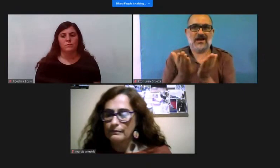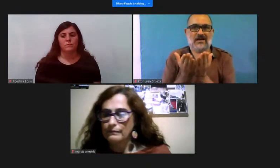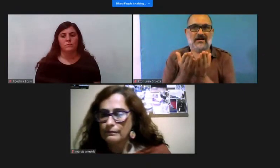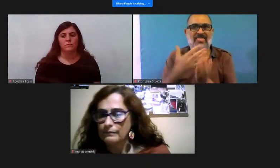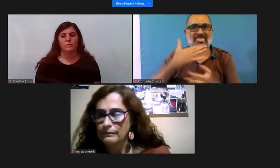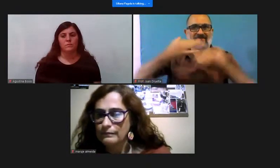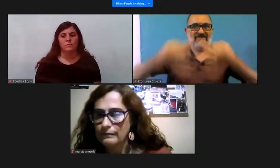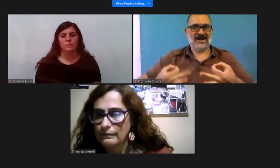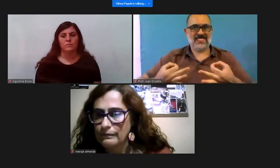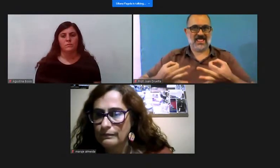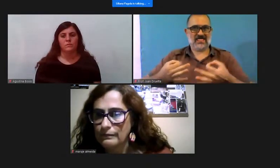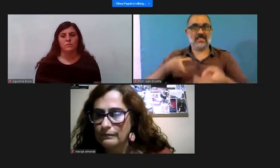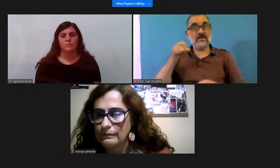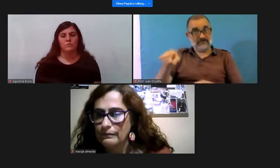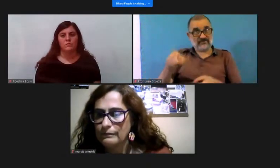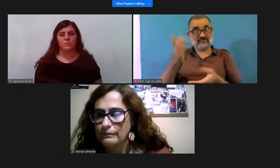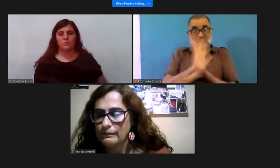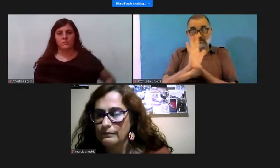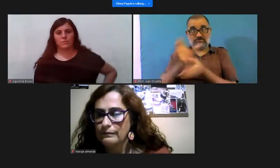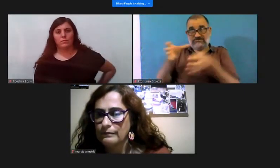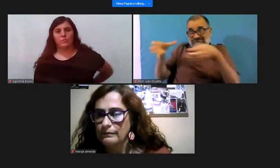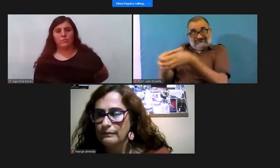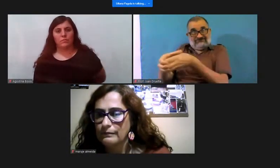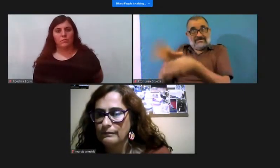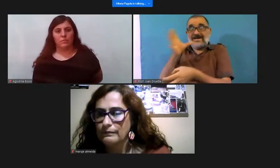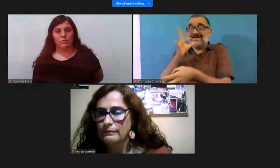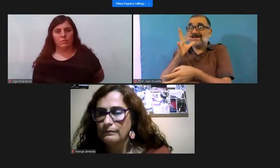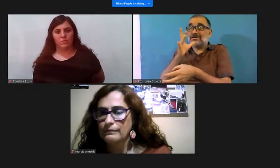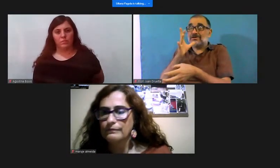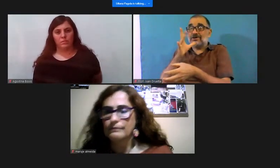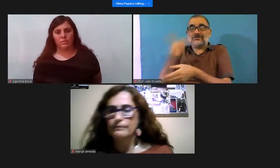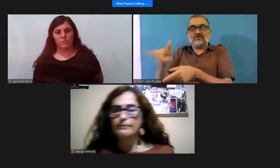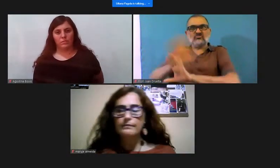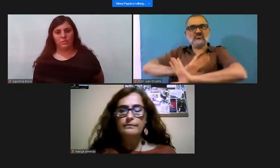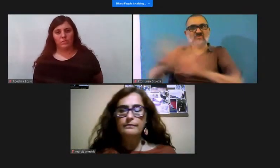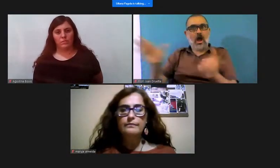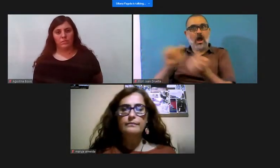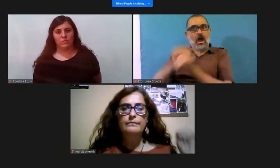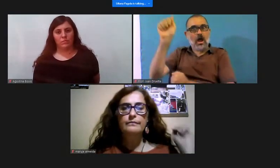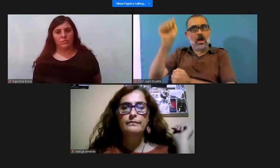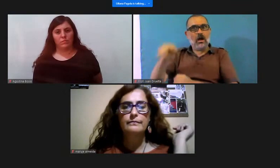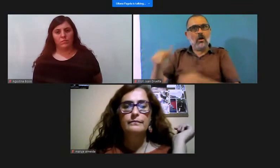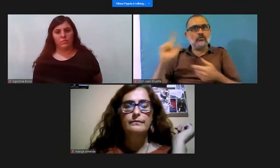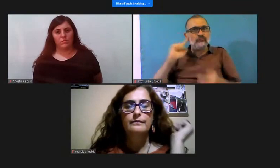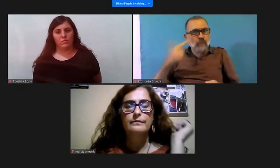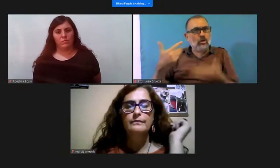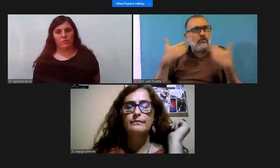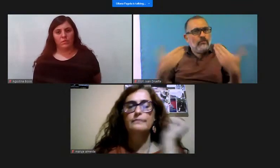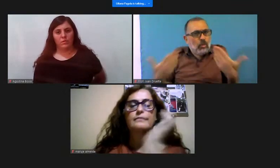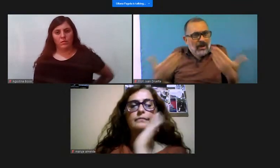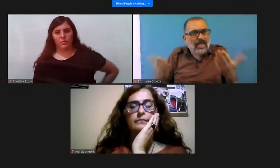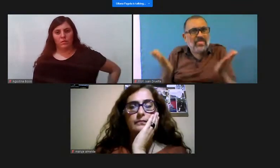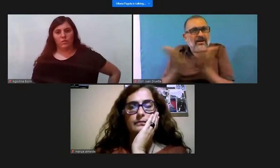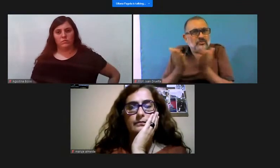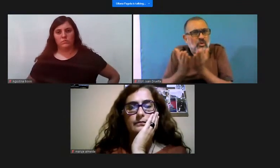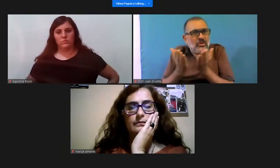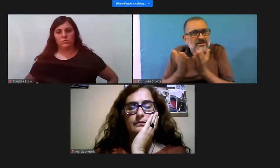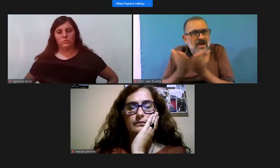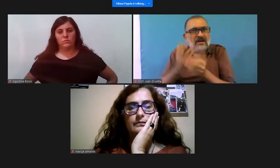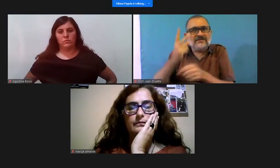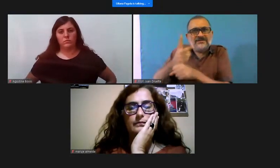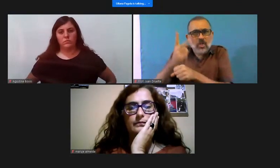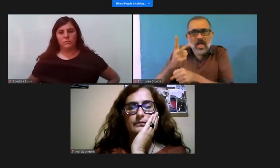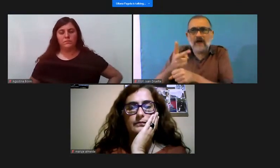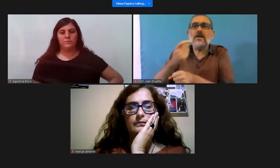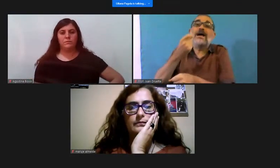entendiendo qué significa estudiar de verdad dentro de la universidad, ¿no? Porque, por ejemplo, este grupo de 14 personas de